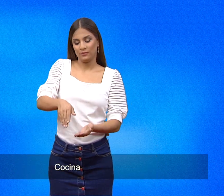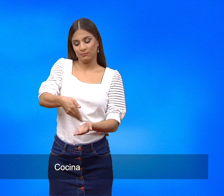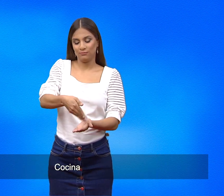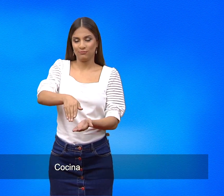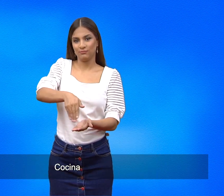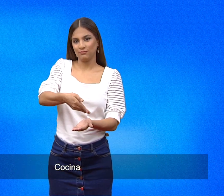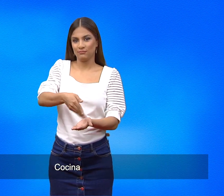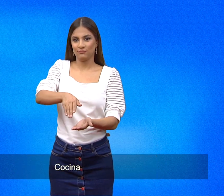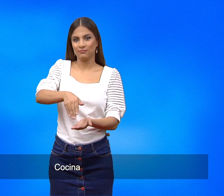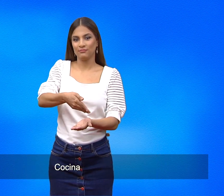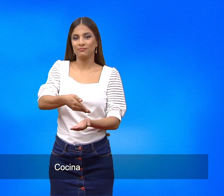cocina